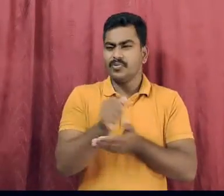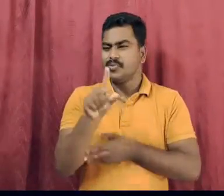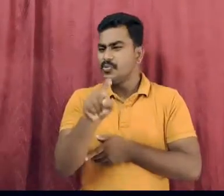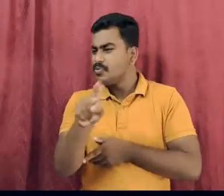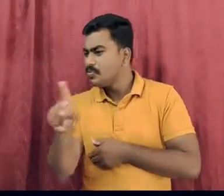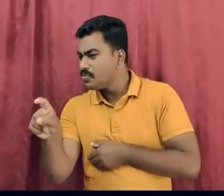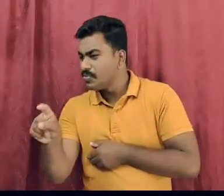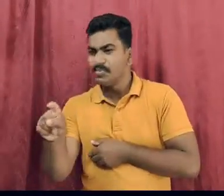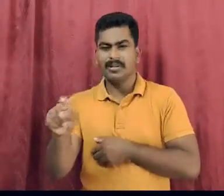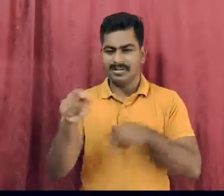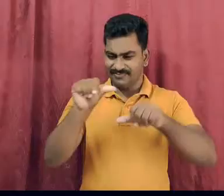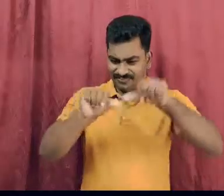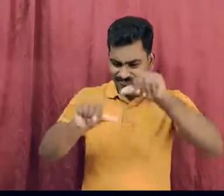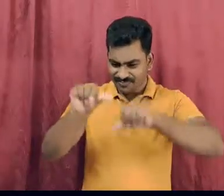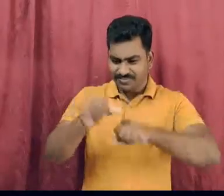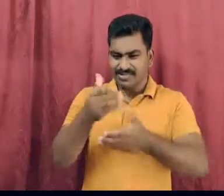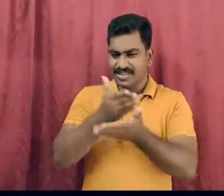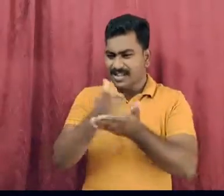വിമർശനത്തിന് ഇടയാക്കി.